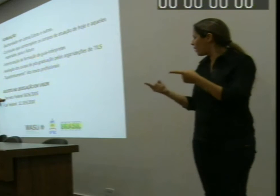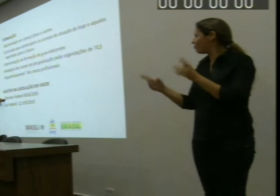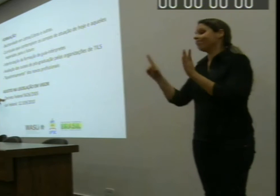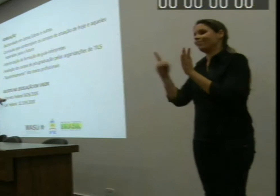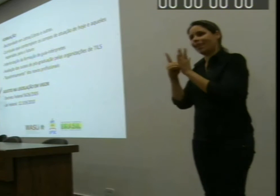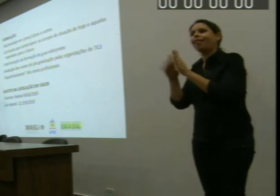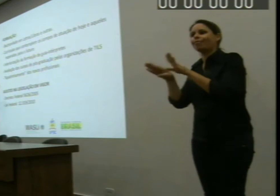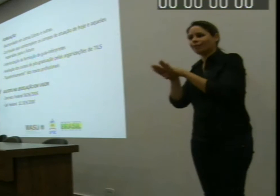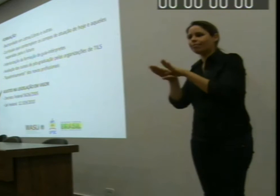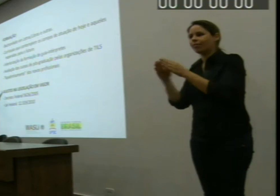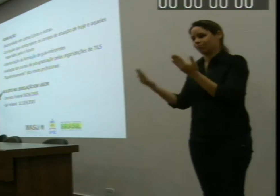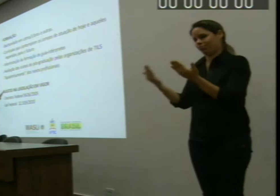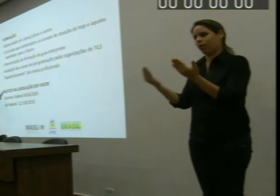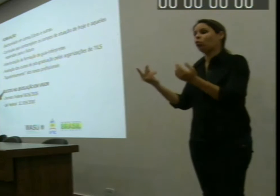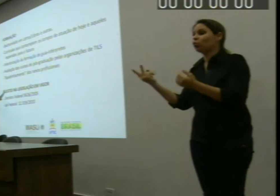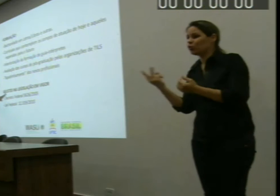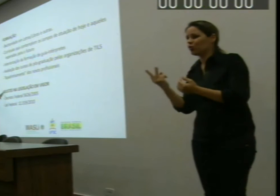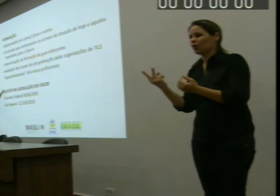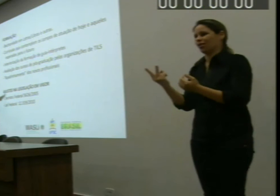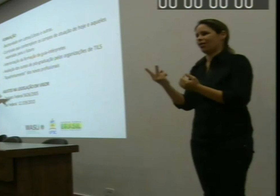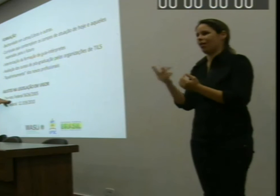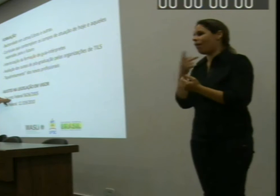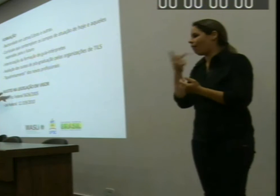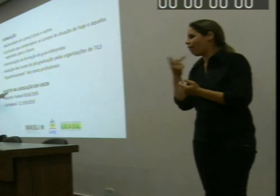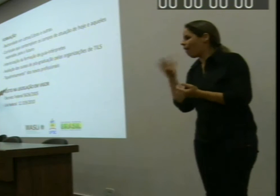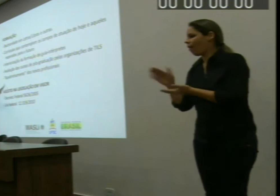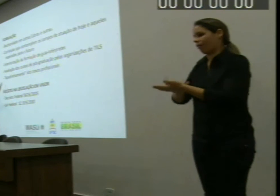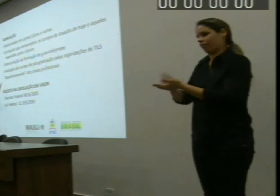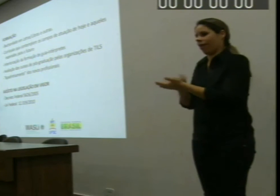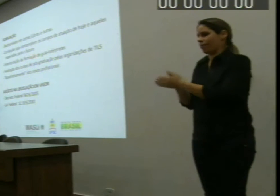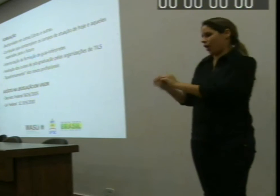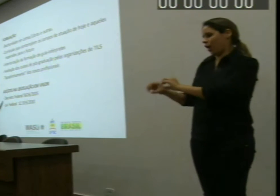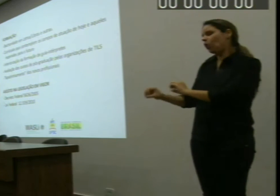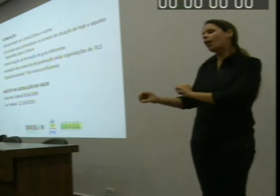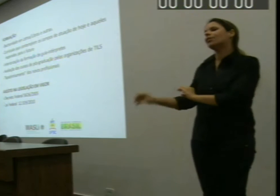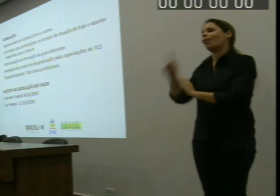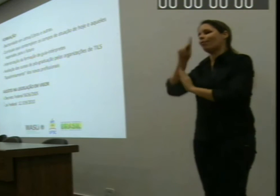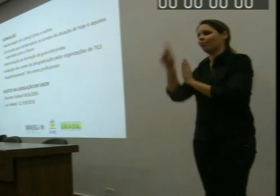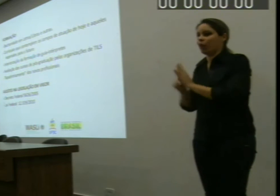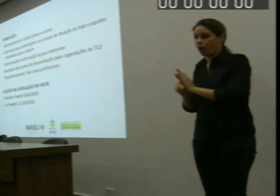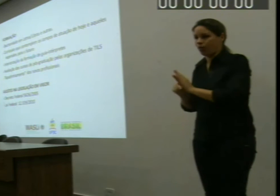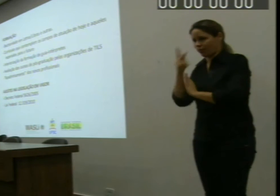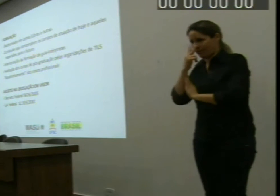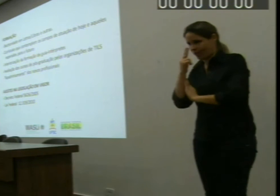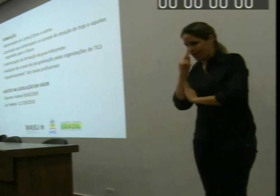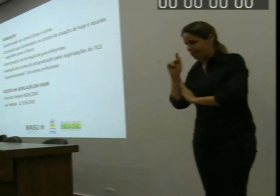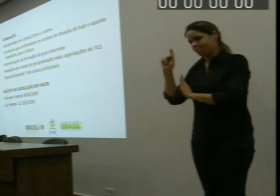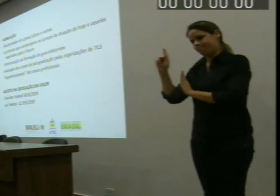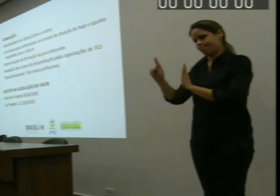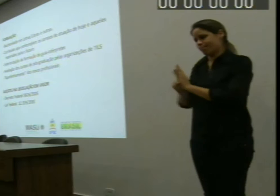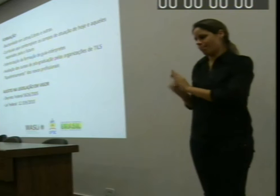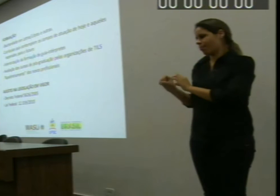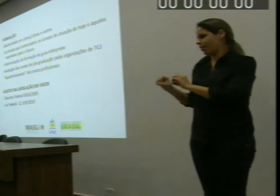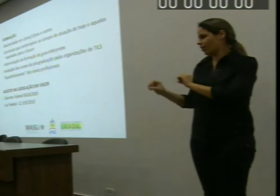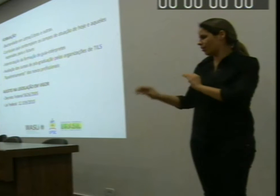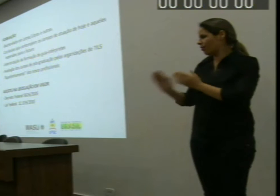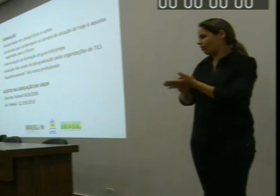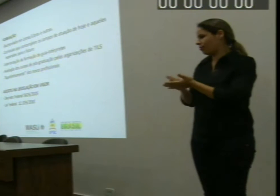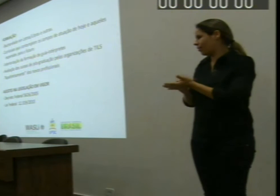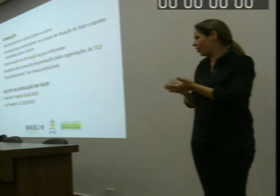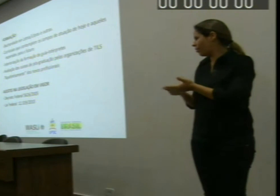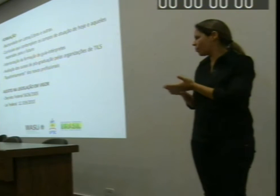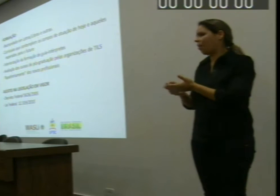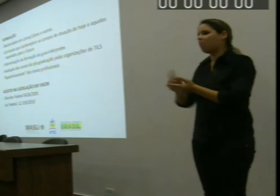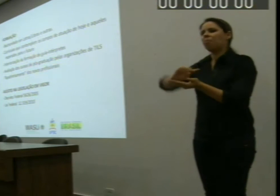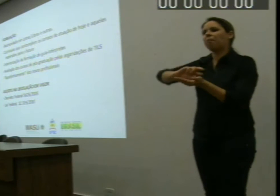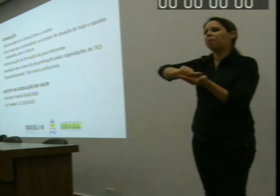basicamente não é um decreto do intérprete ele é um decreto que fala do intérprete educacional ponto ele não contempla as